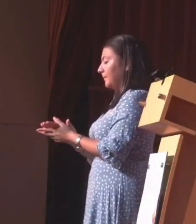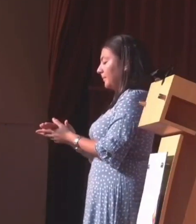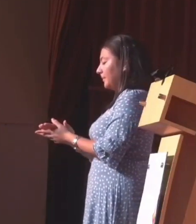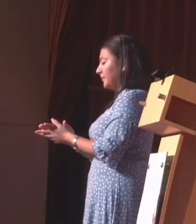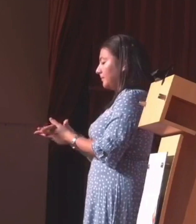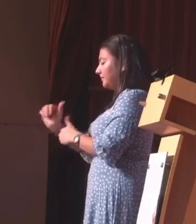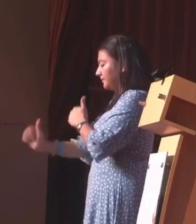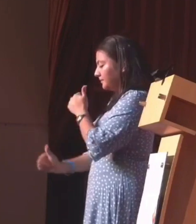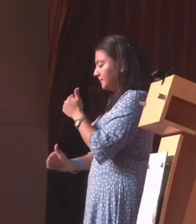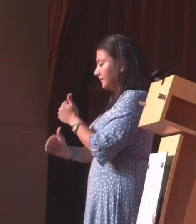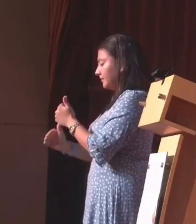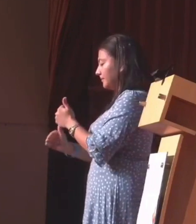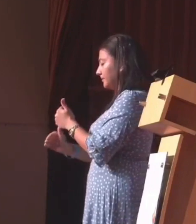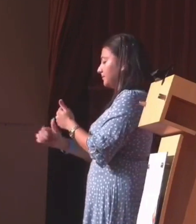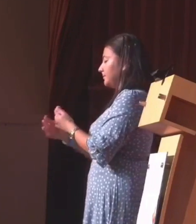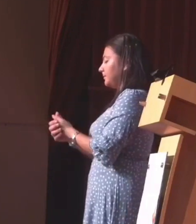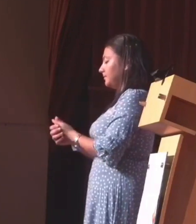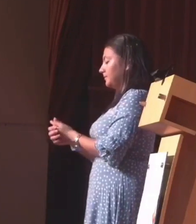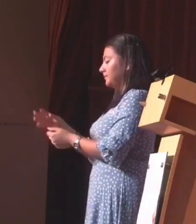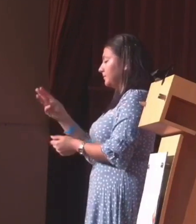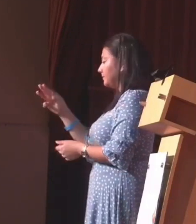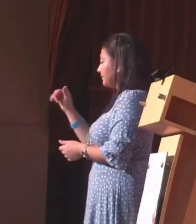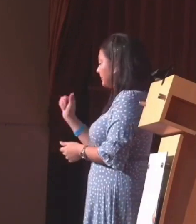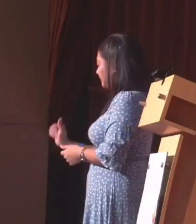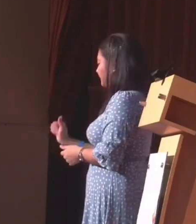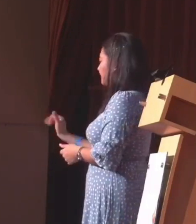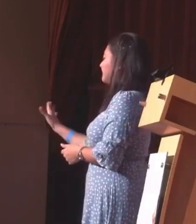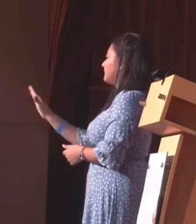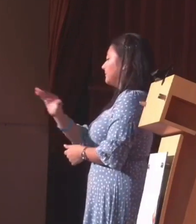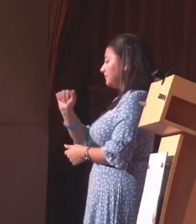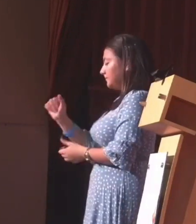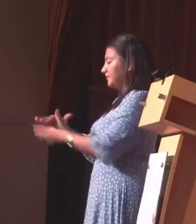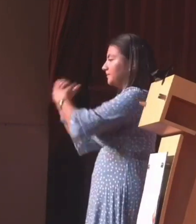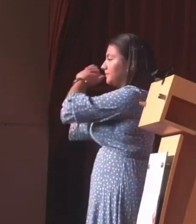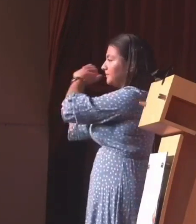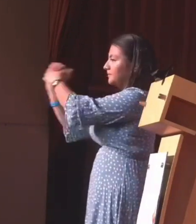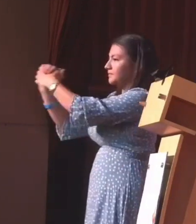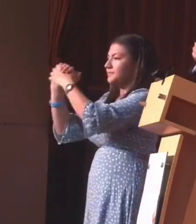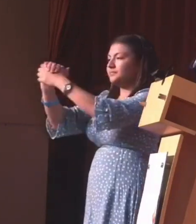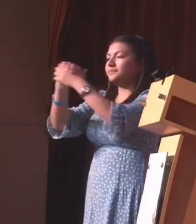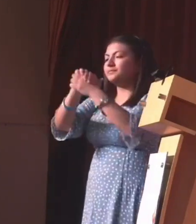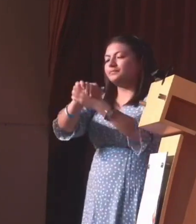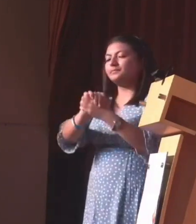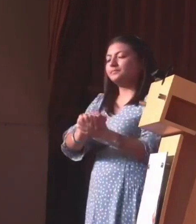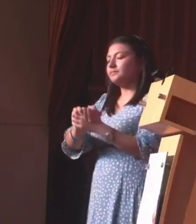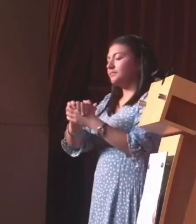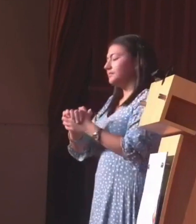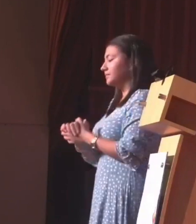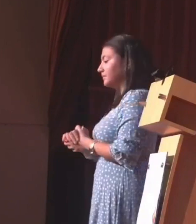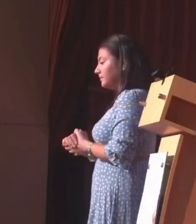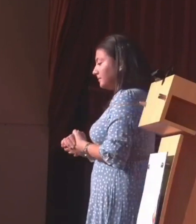su esposa, hermana Catalina. Y bueno, usted, reciba un saludo, por favor.